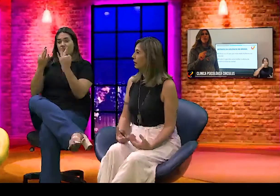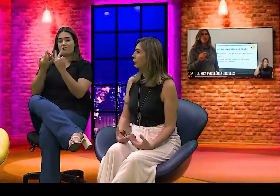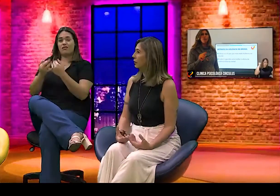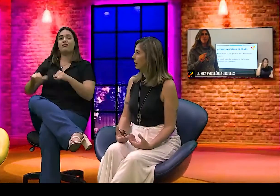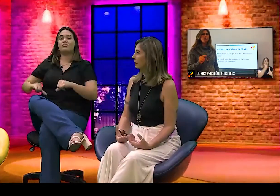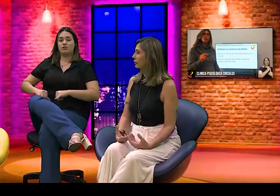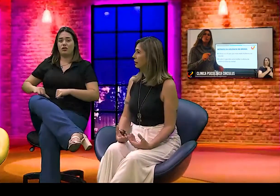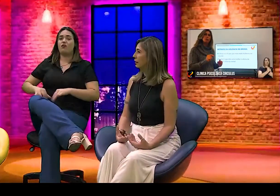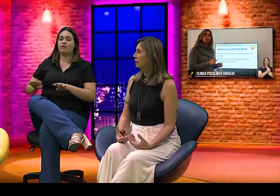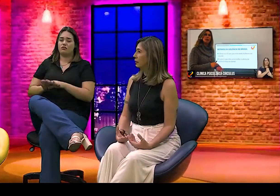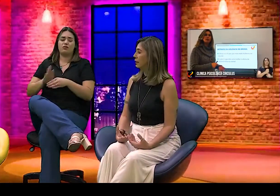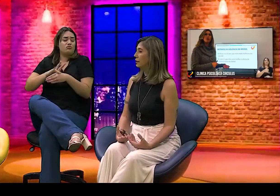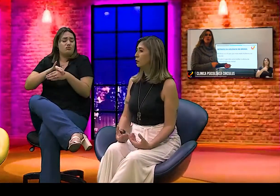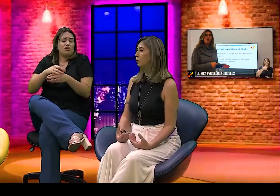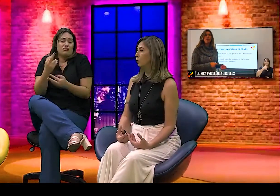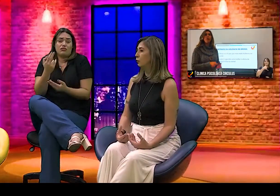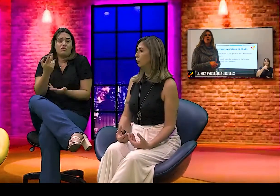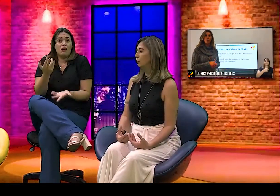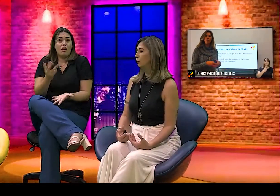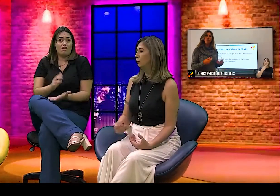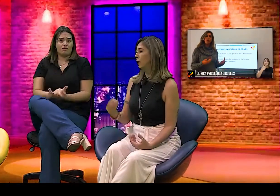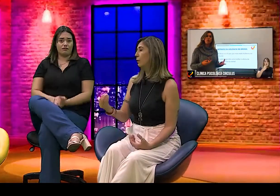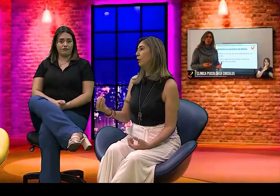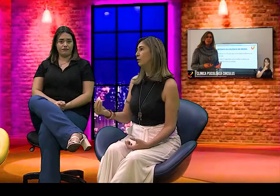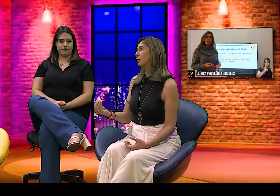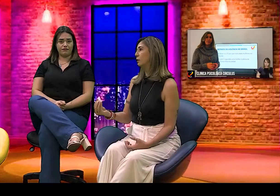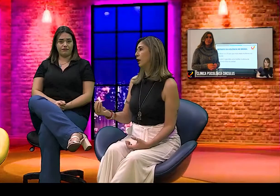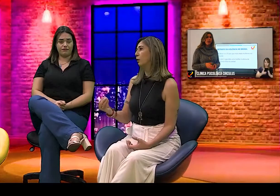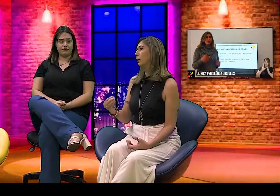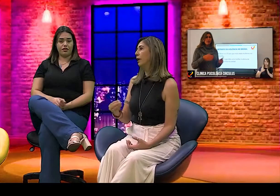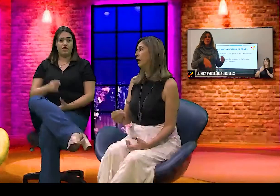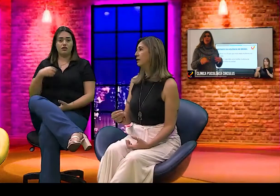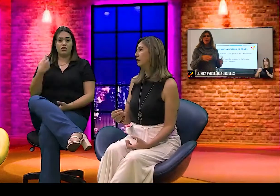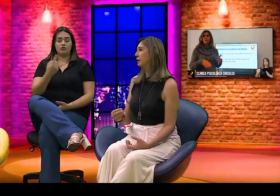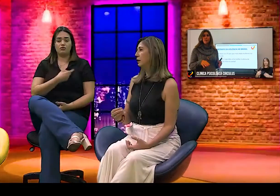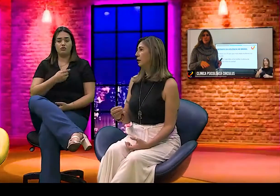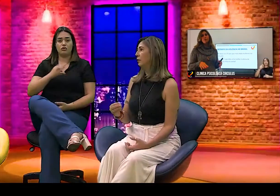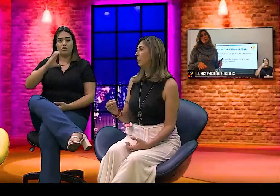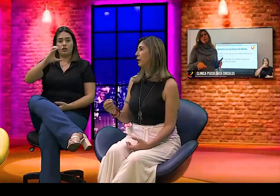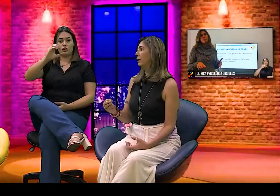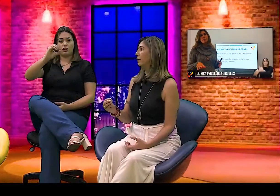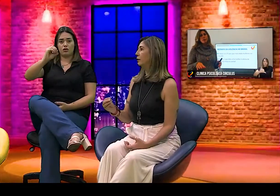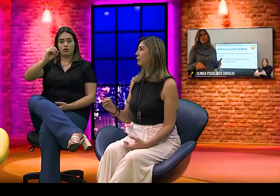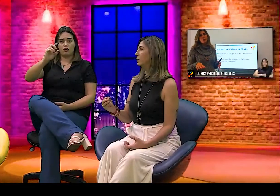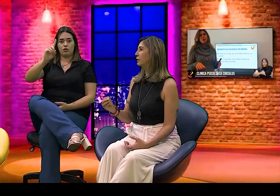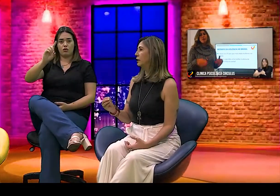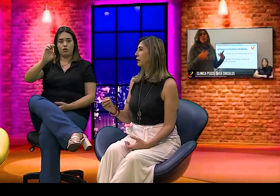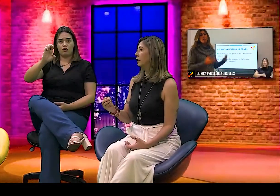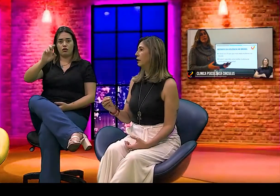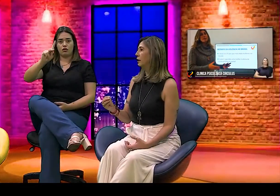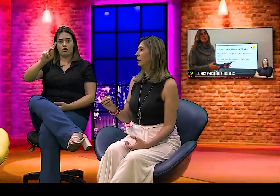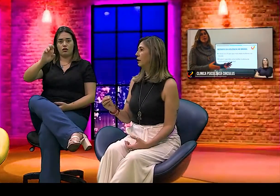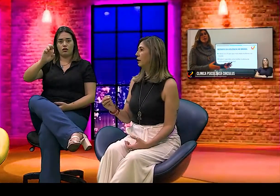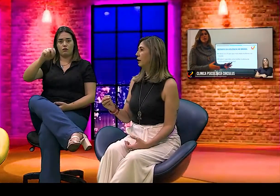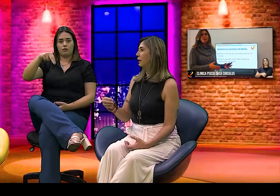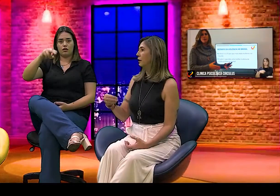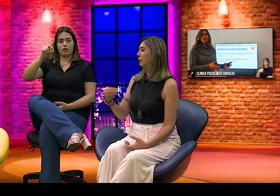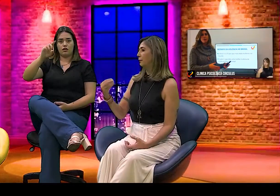também adoentada. Né? Existe um termo que nós usamos, que é codependência, embora não seja